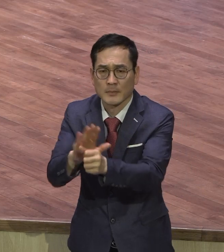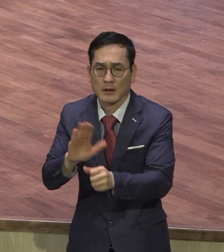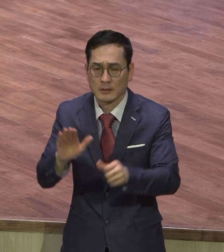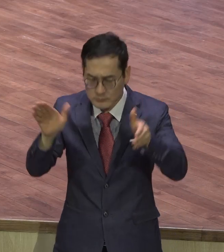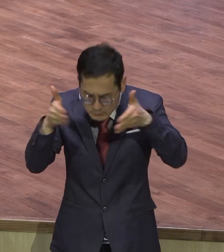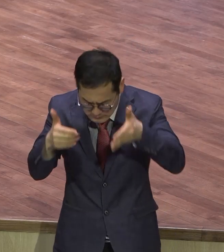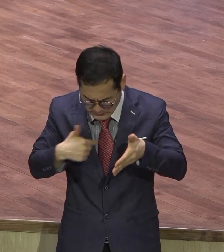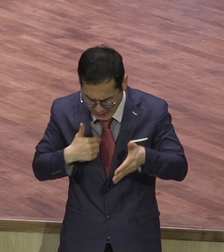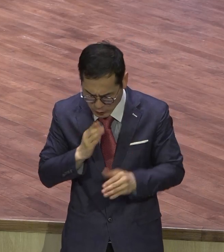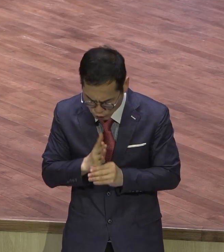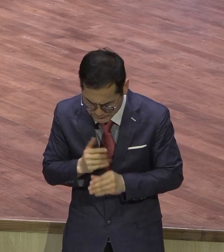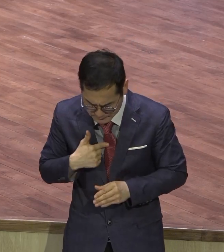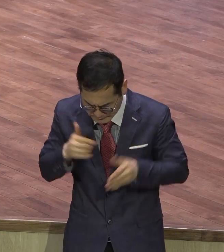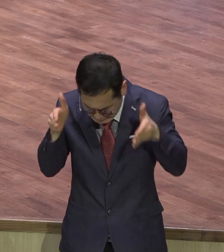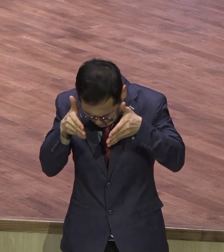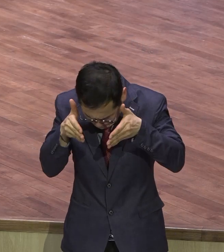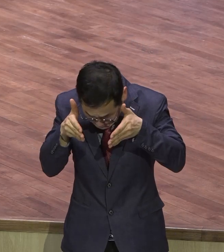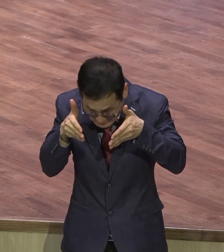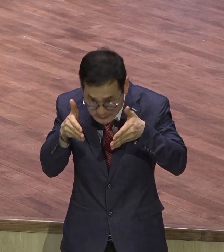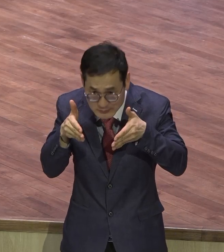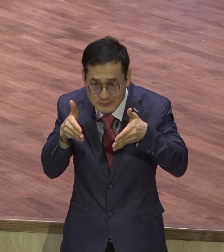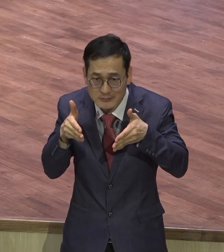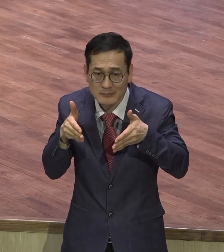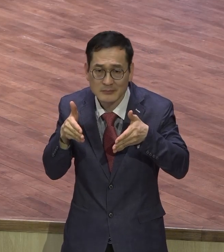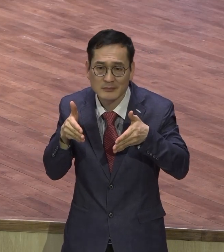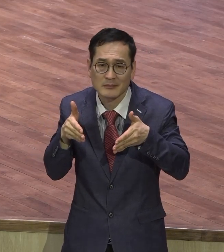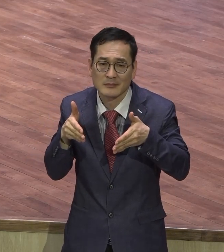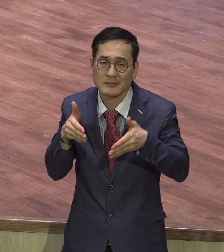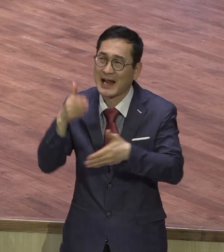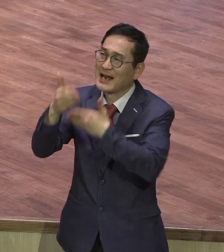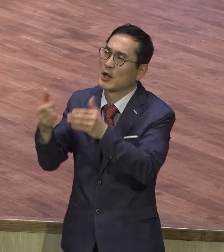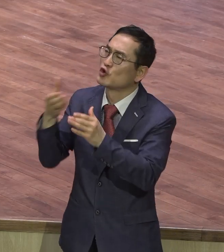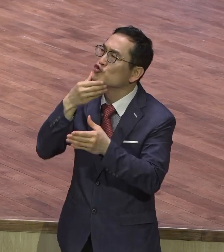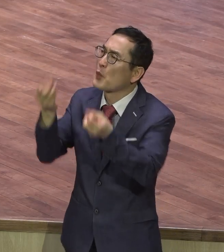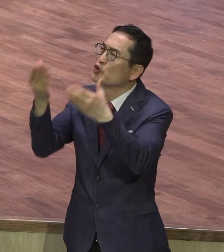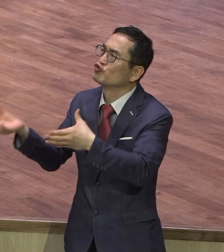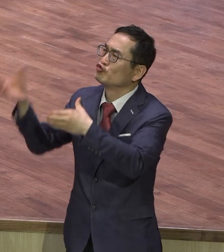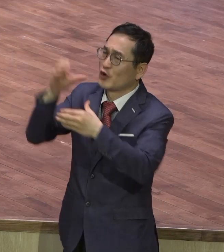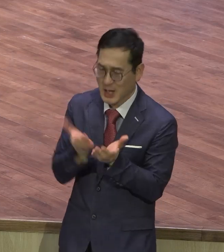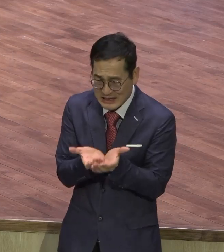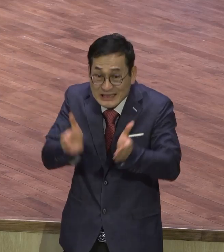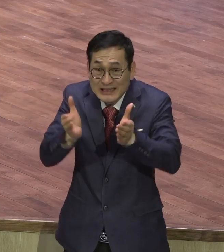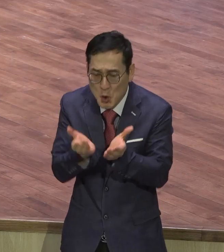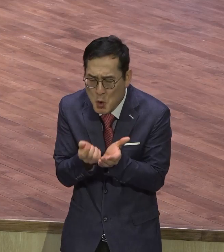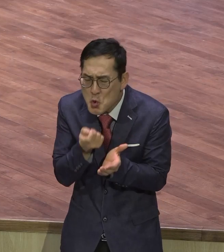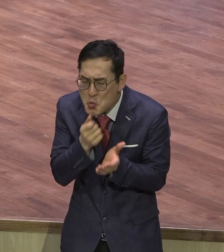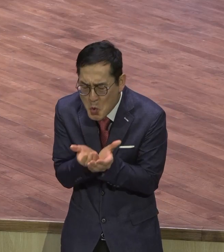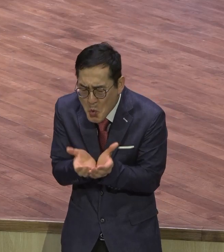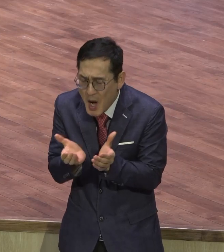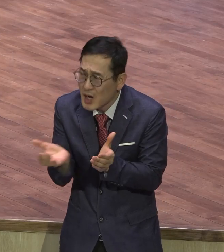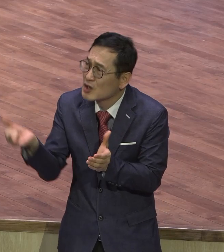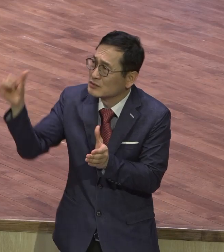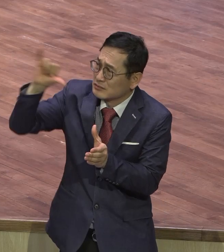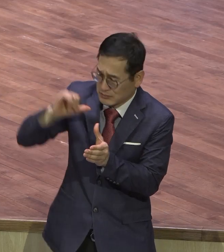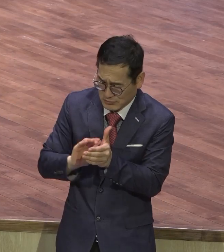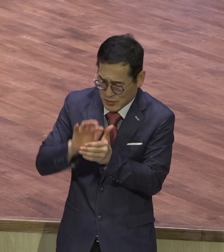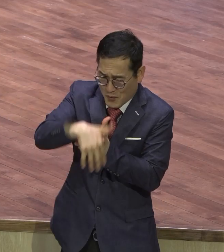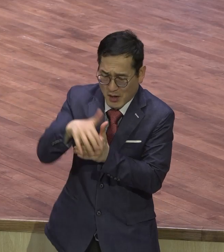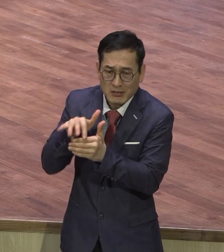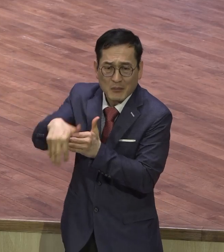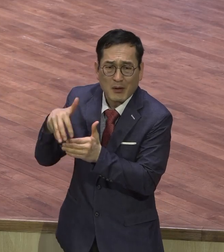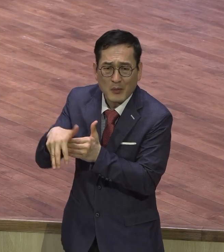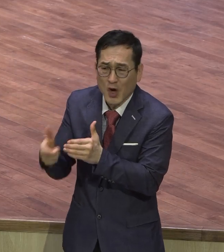그러니까 이게 그 담을 수가 없는 거다. 넘쳐나죠. 더 받을 수가 없지요. 힘들지요. 아, 나 부담스러워. 그게